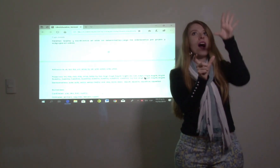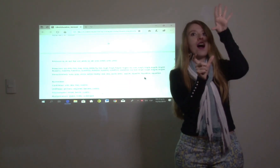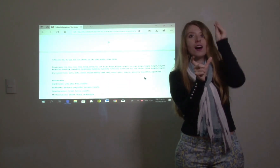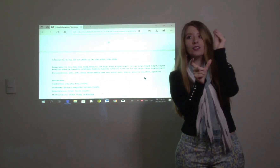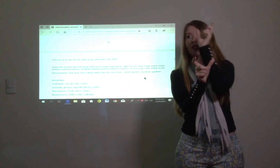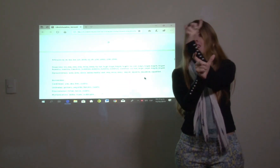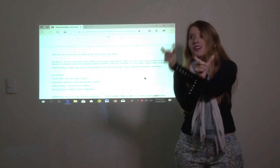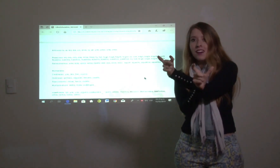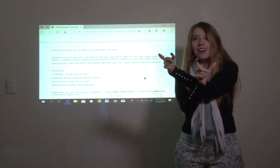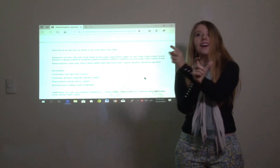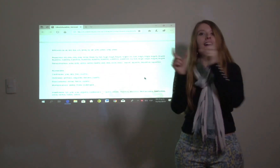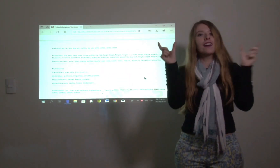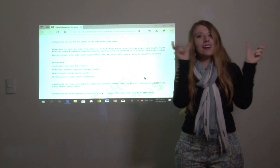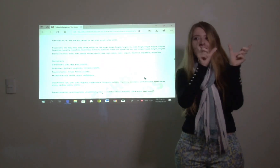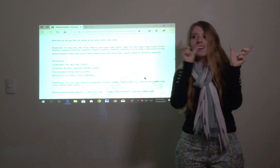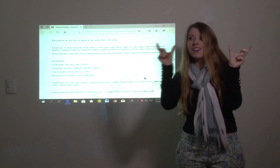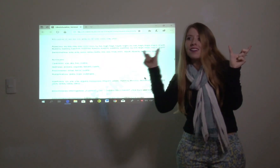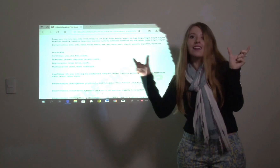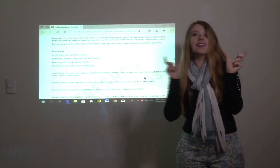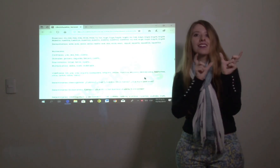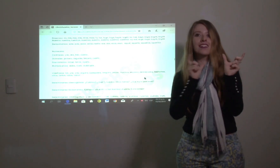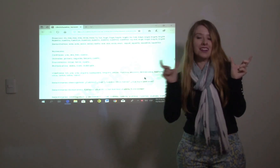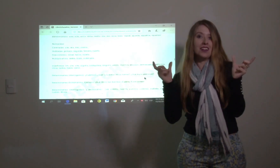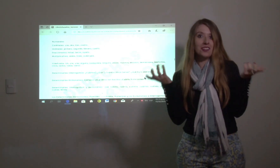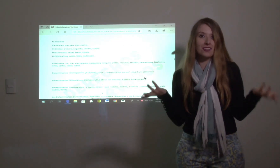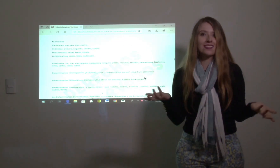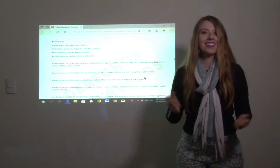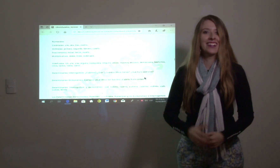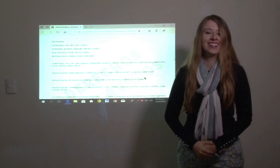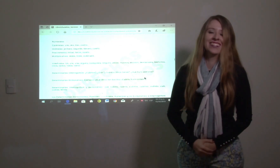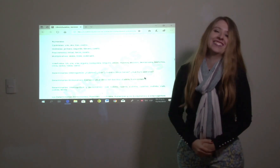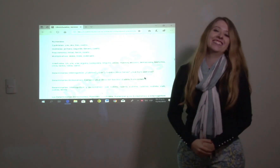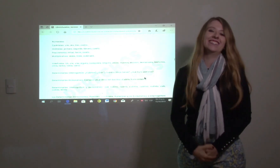palabras de caja azul y de caja roja.